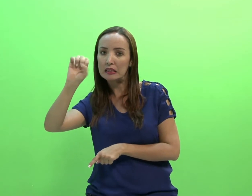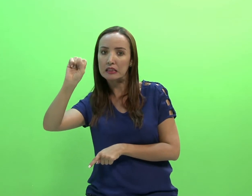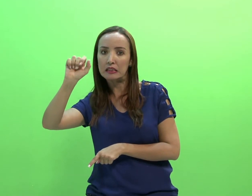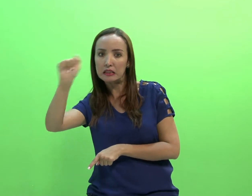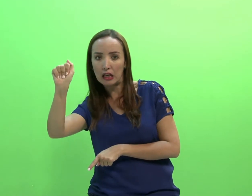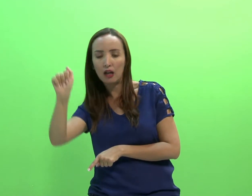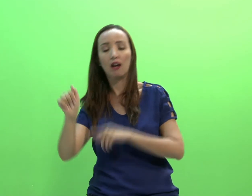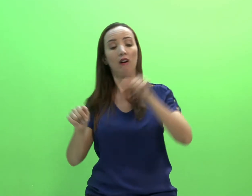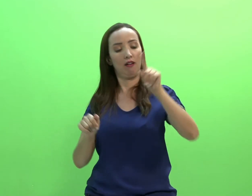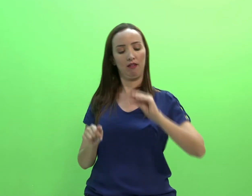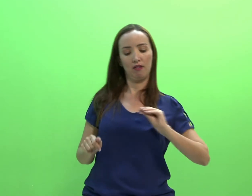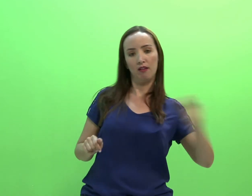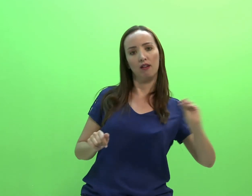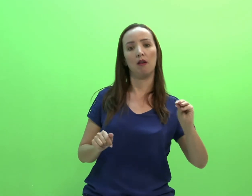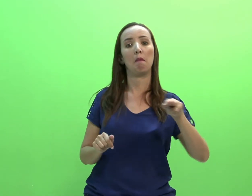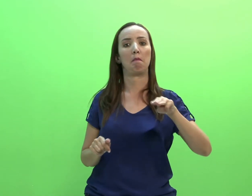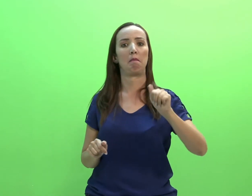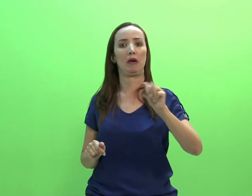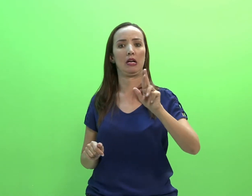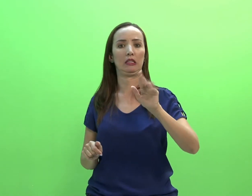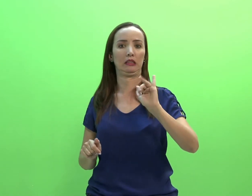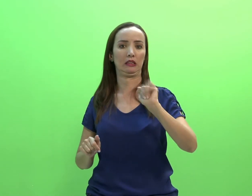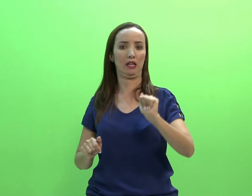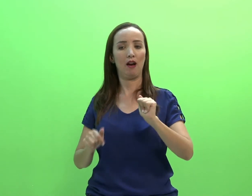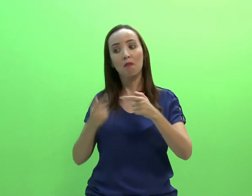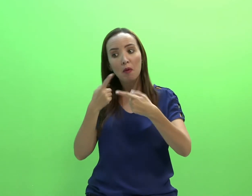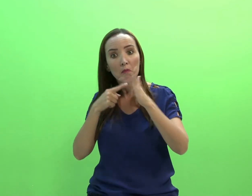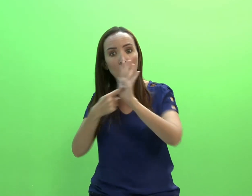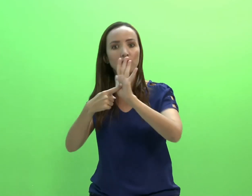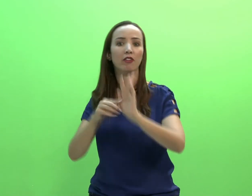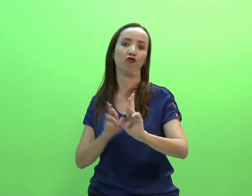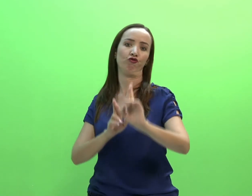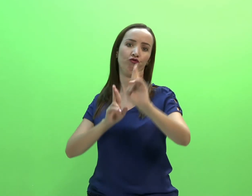colocar o primeiro nome para mostrar a diferença.